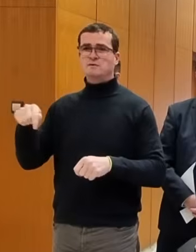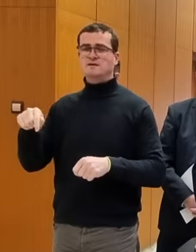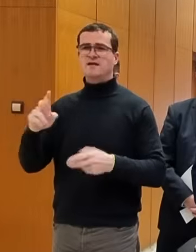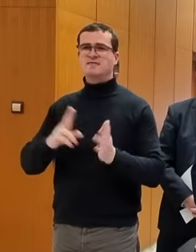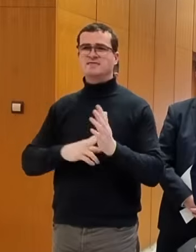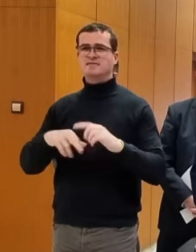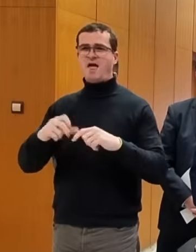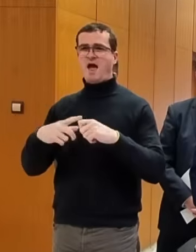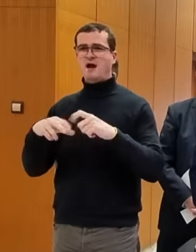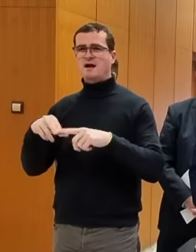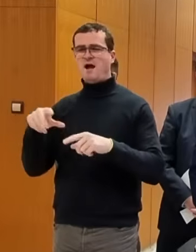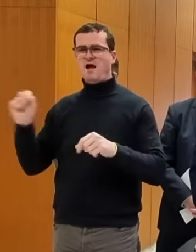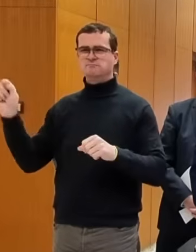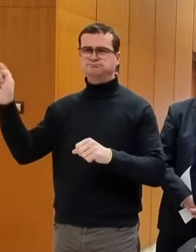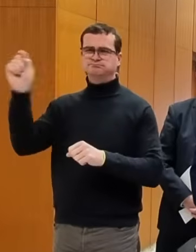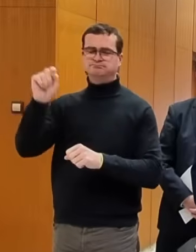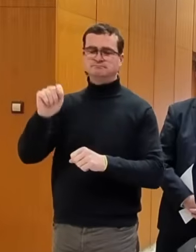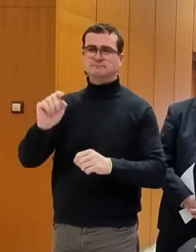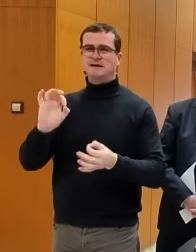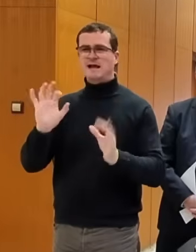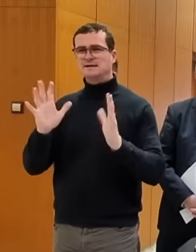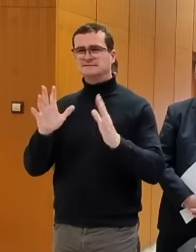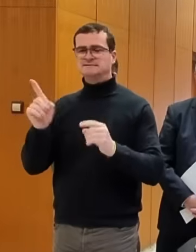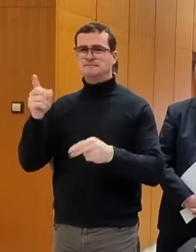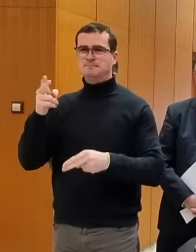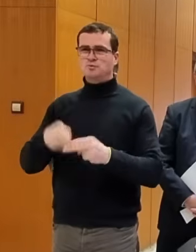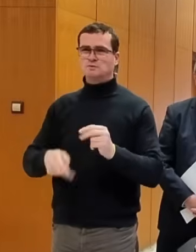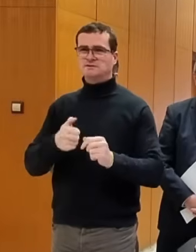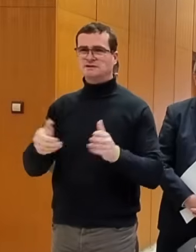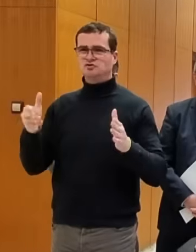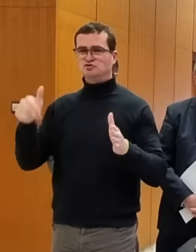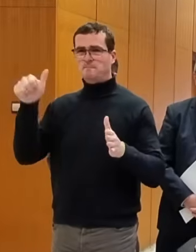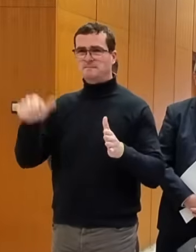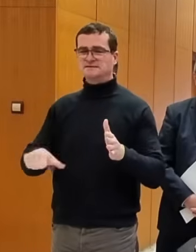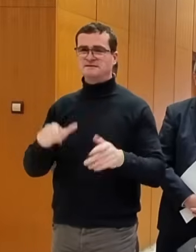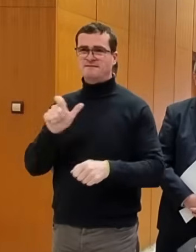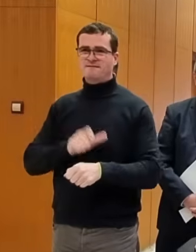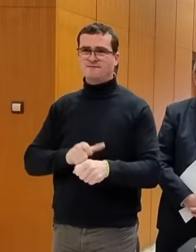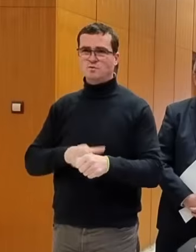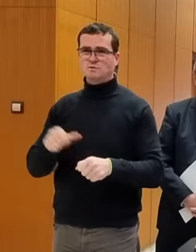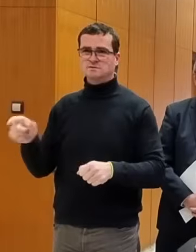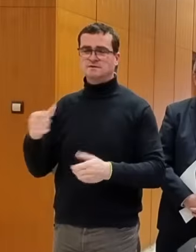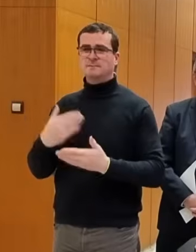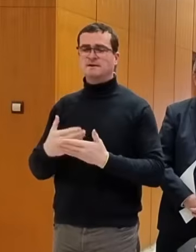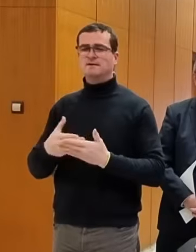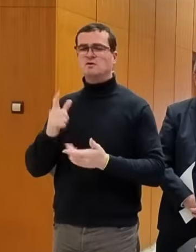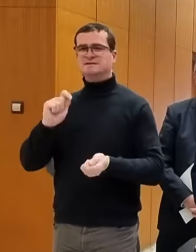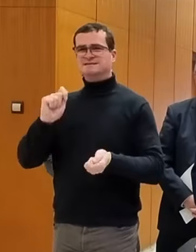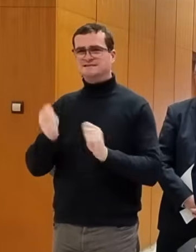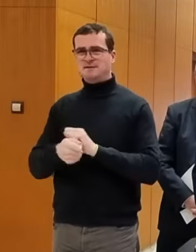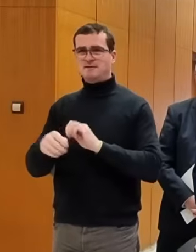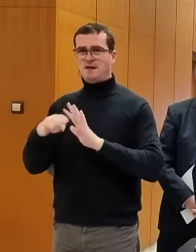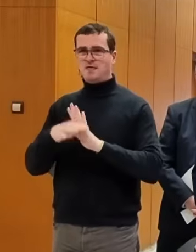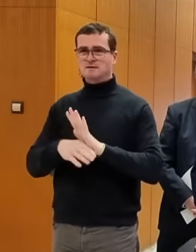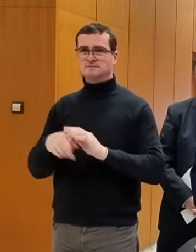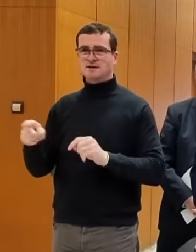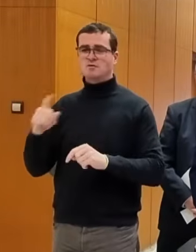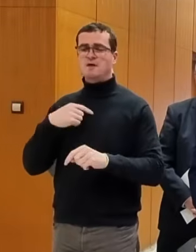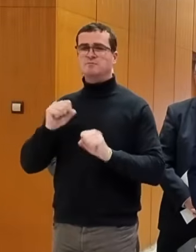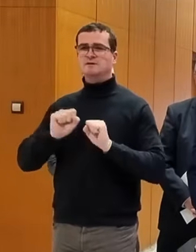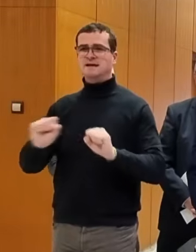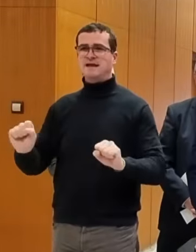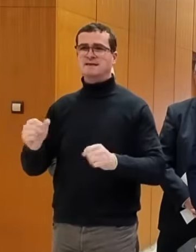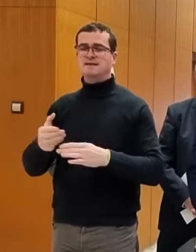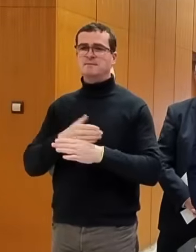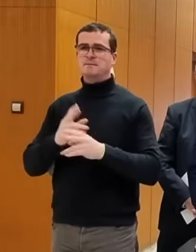NAKE a neviem kde všade, že pravdepodobne sú to ich posledné týždňa a mesiace vo funkcii, tak si účelovo zmenili zákon, aby boli